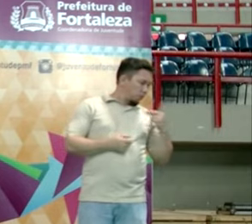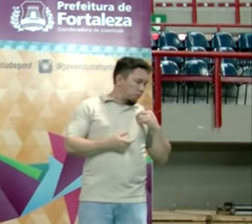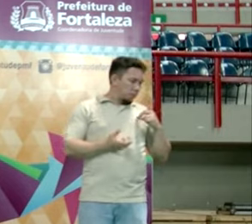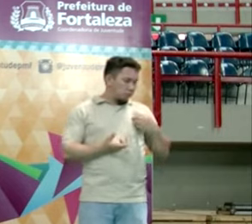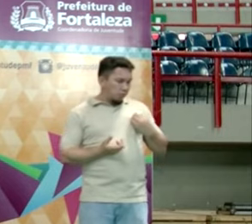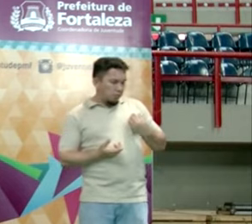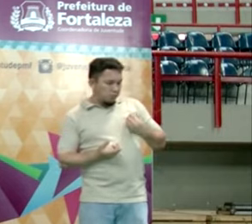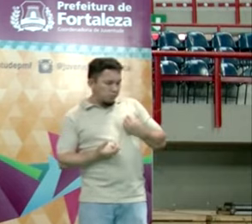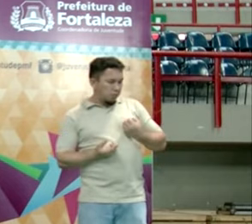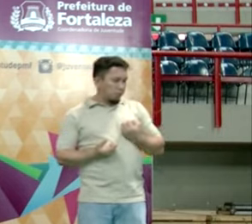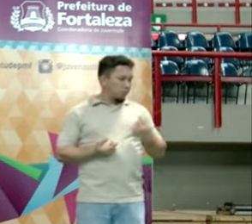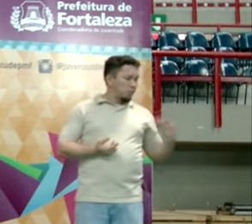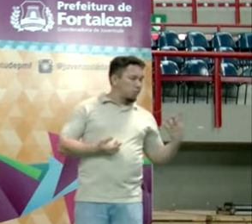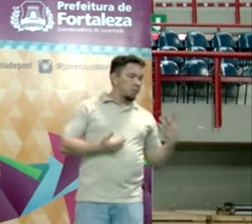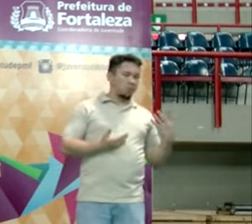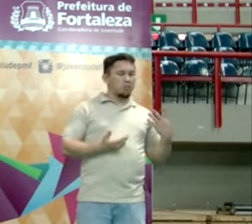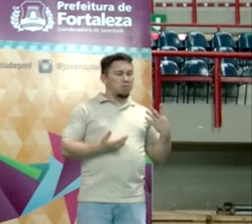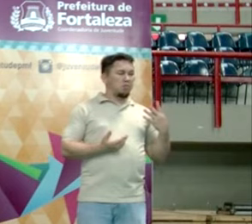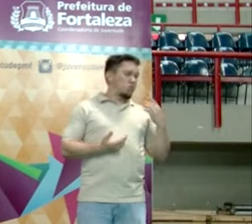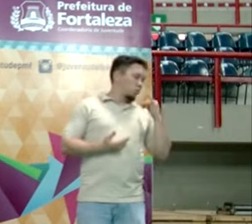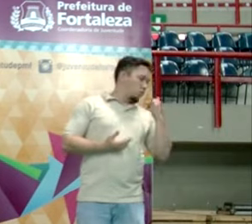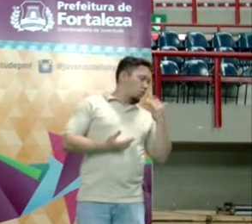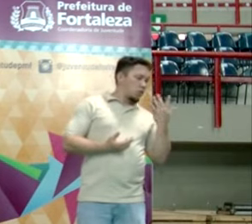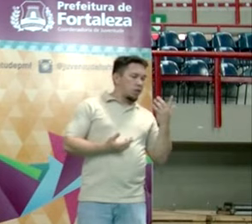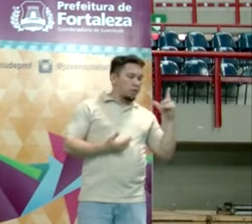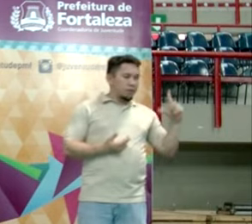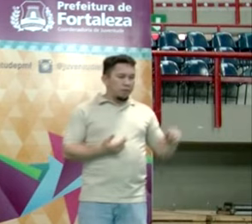pequeno número de usos.